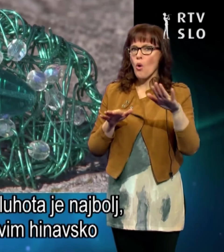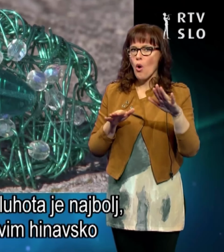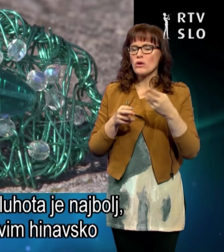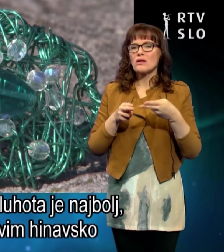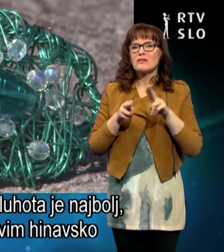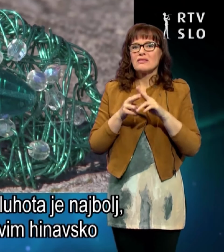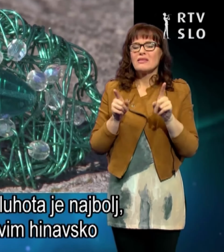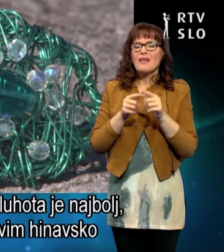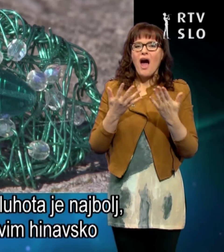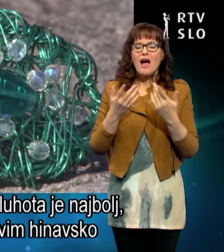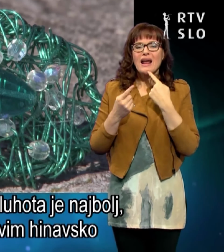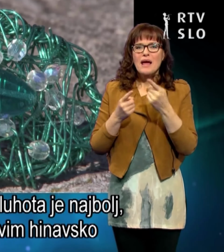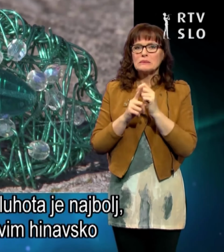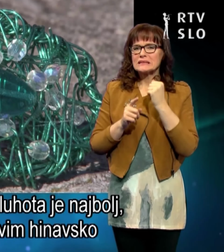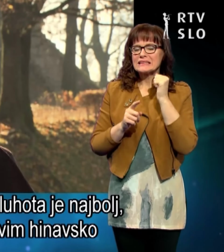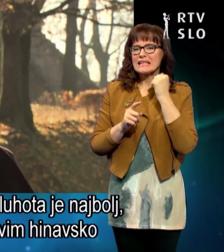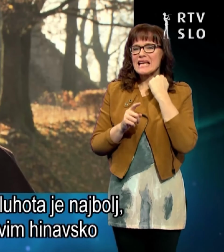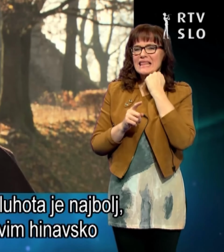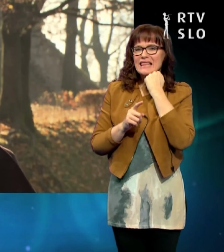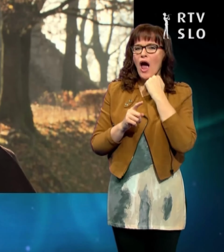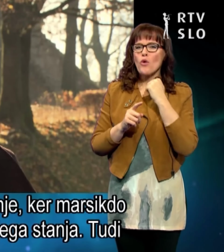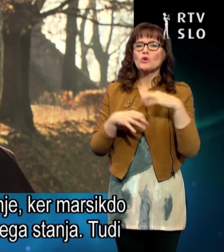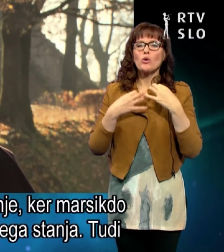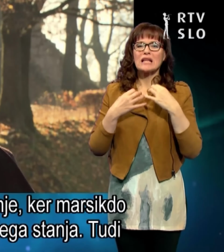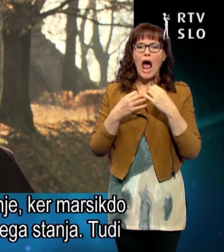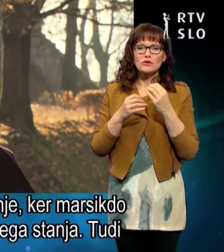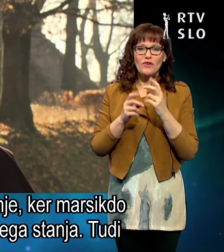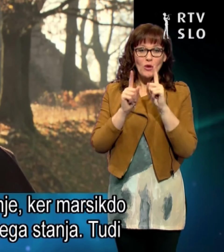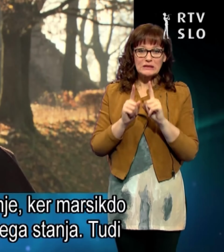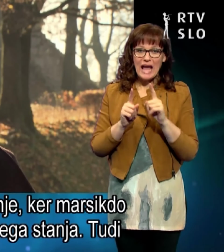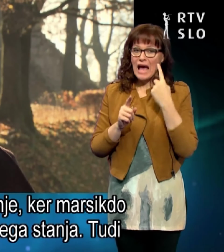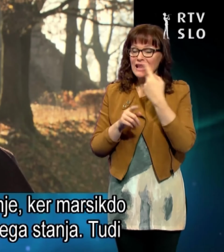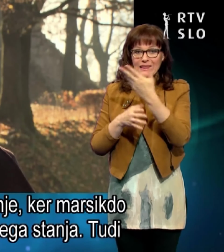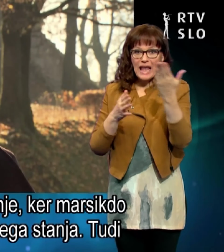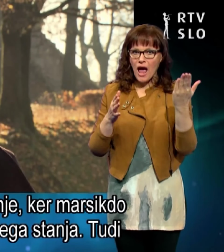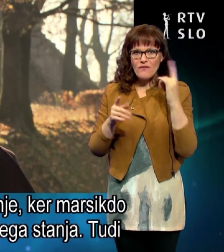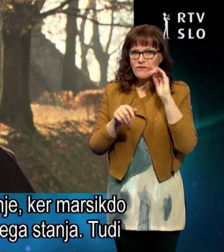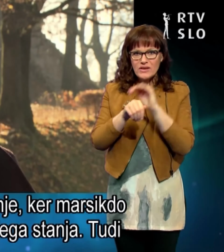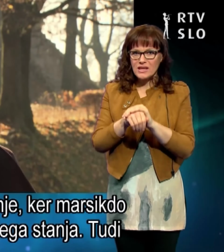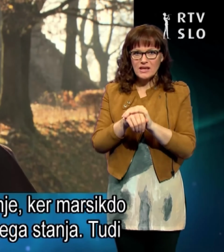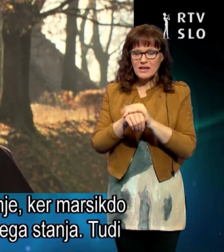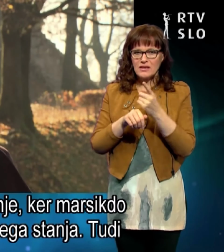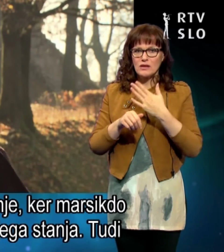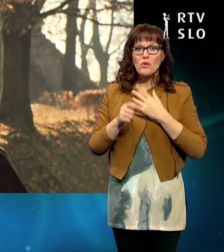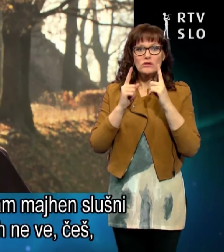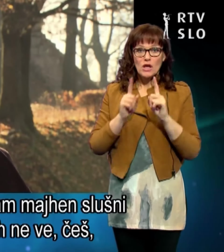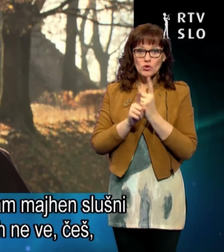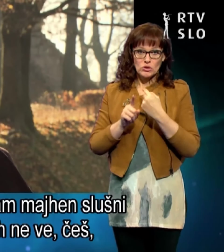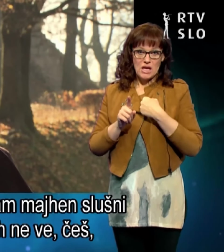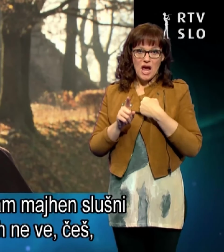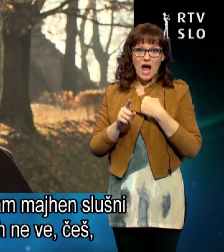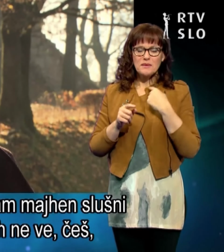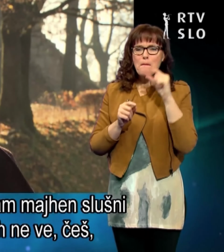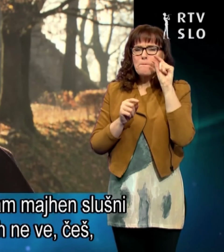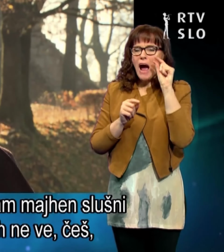najbolj taka, kaj spravim temu, kinavsko zdravstveno stanje, ker marš si kdo ne vidi tega toega stanja. In tudi jaz recimo, ker